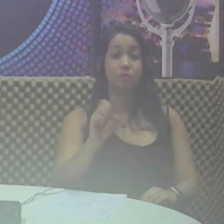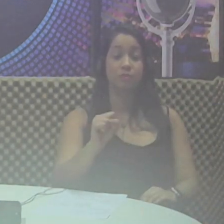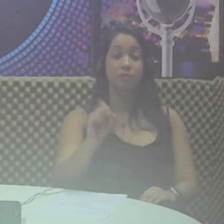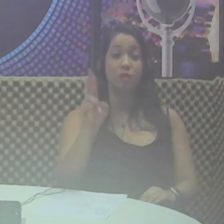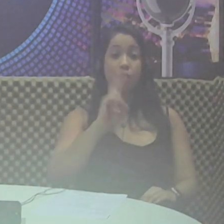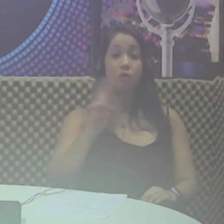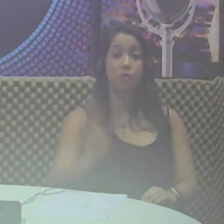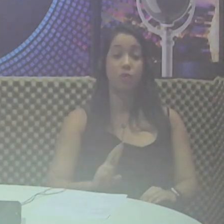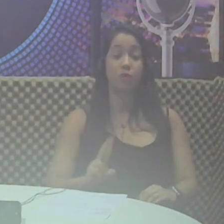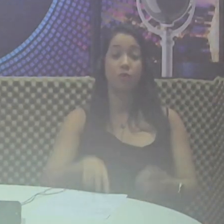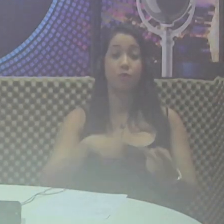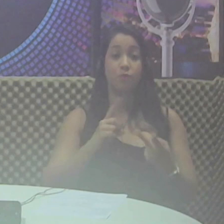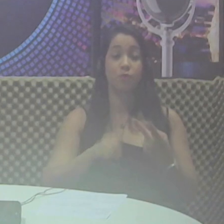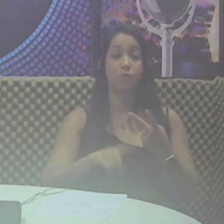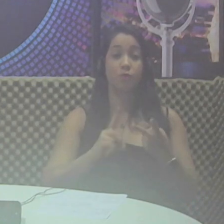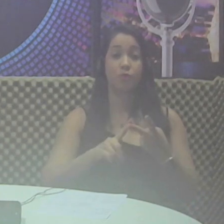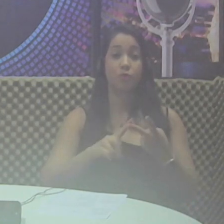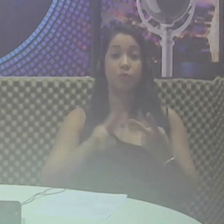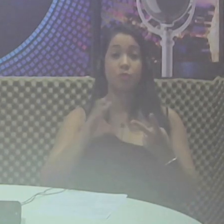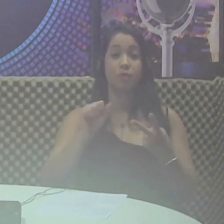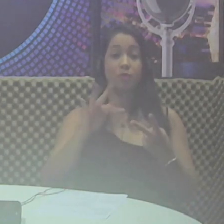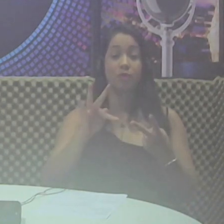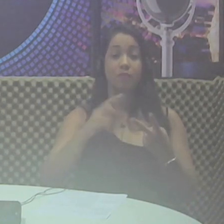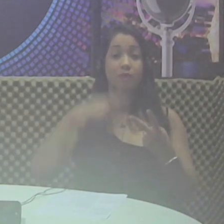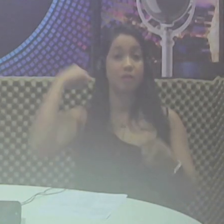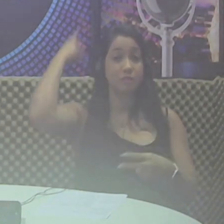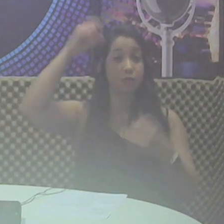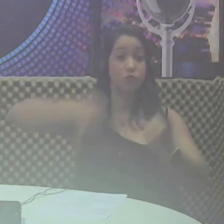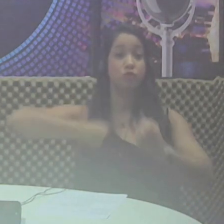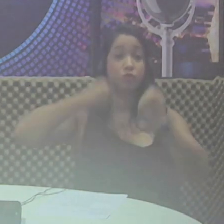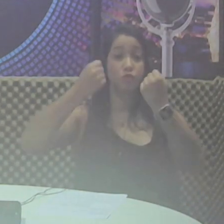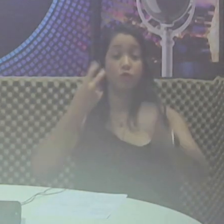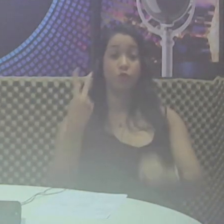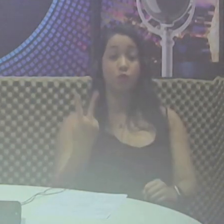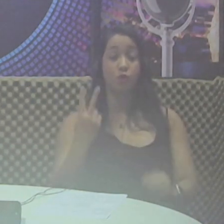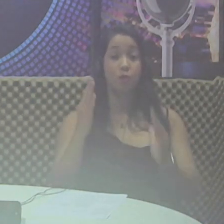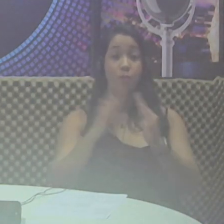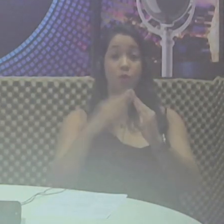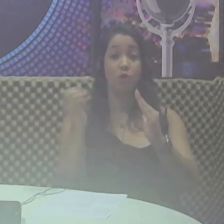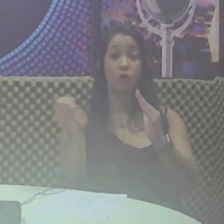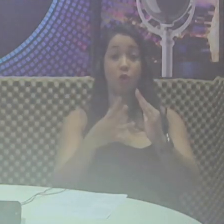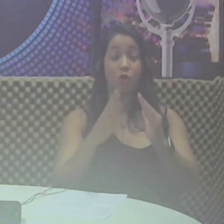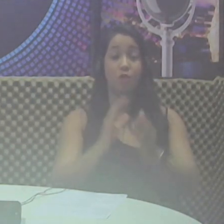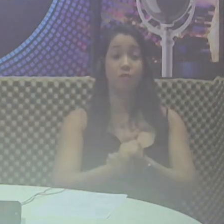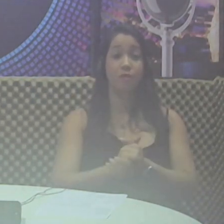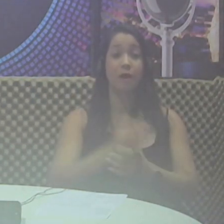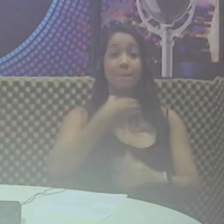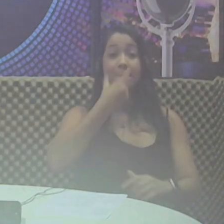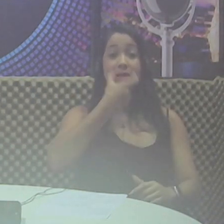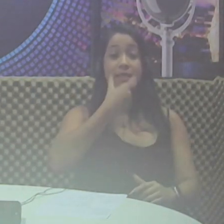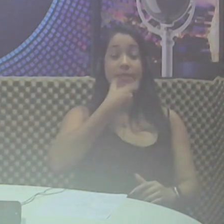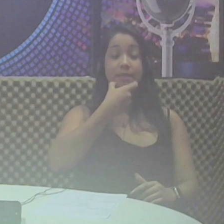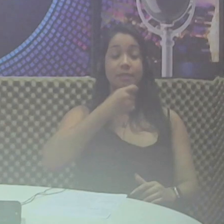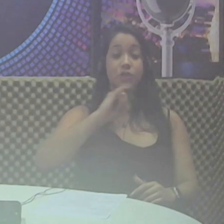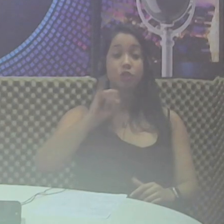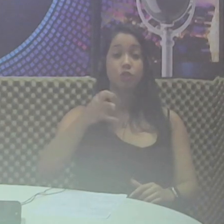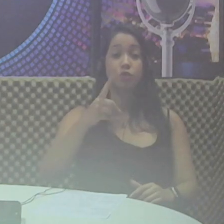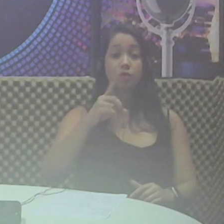Roosevelt e UBSFs São Jorge 2, Morada Nova, Pequis e Joana